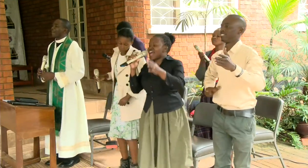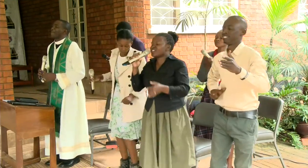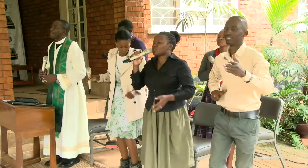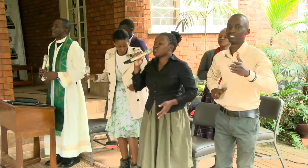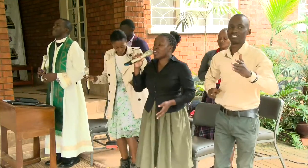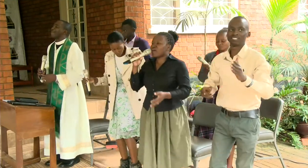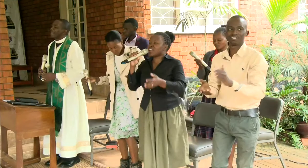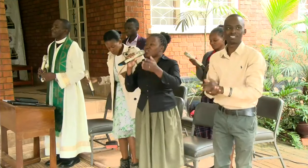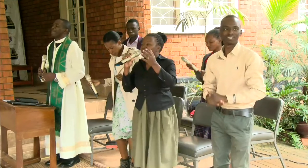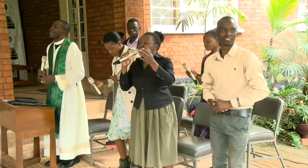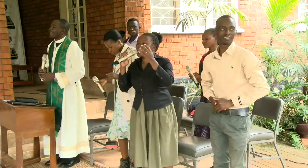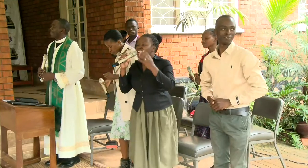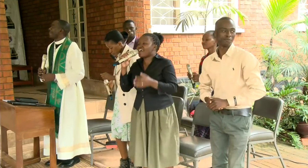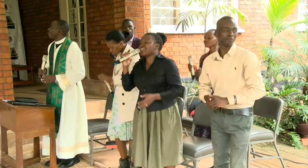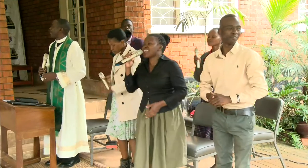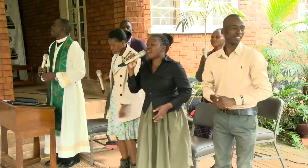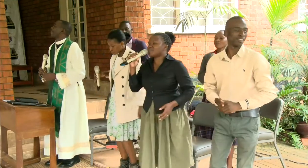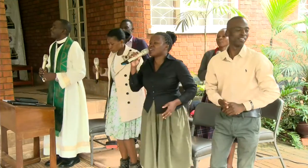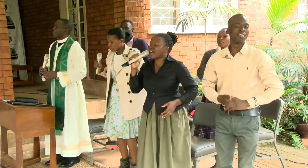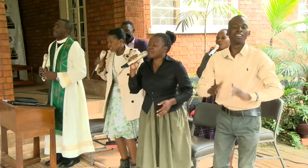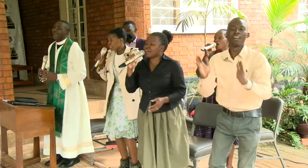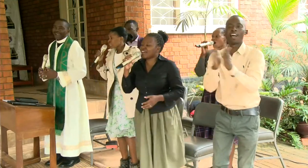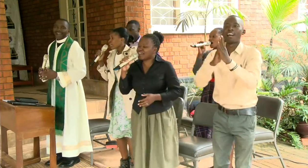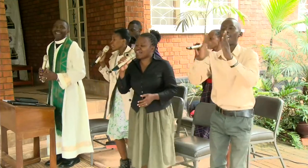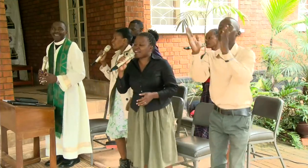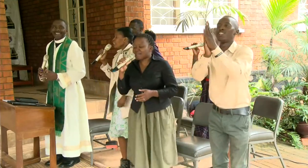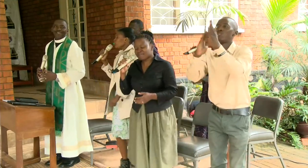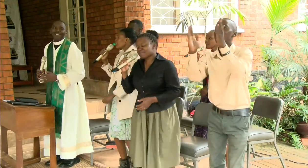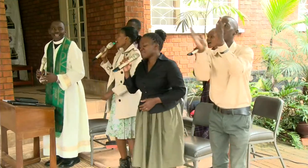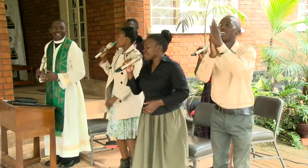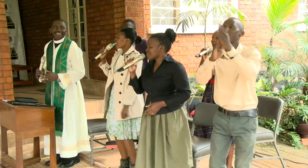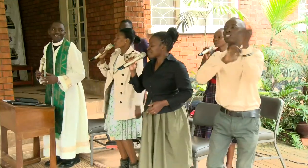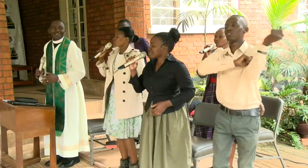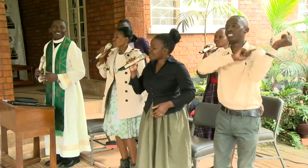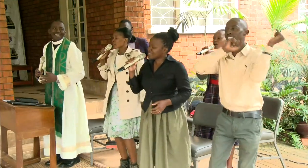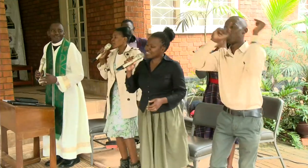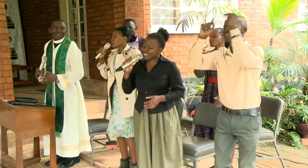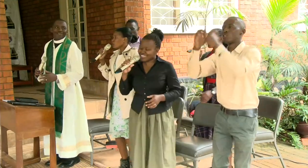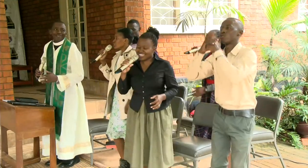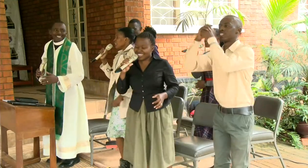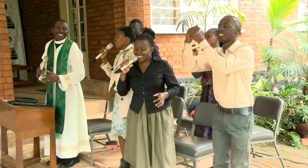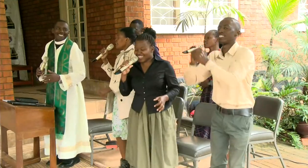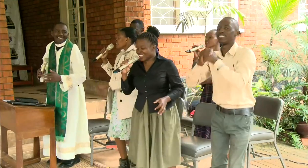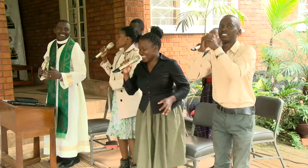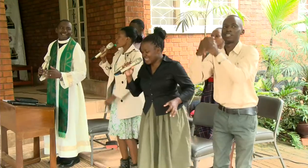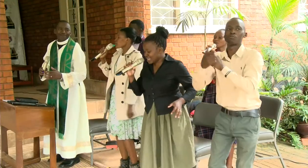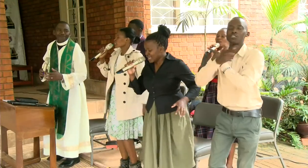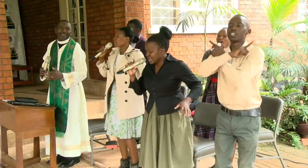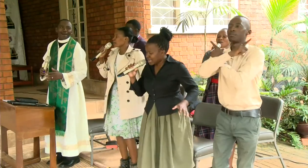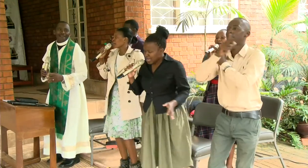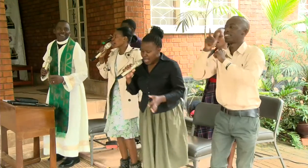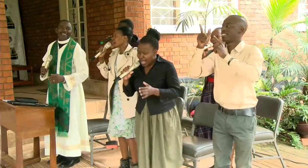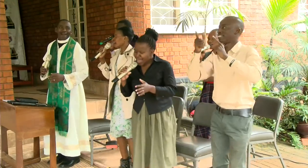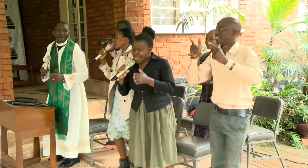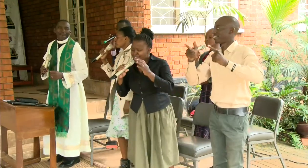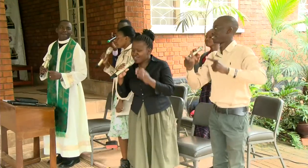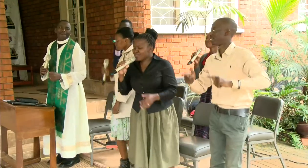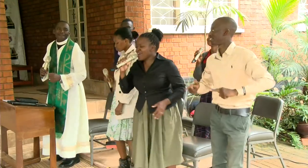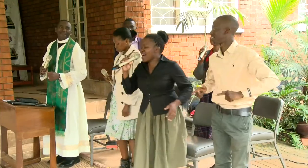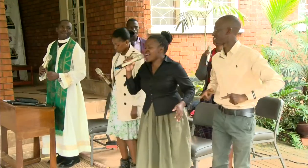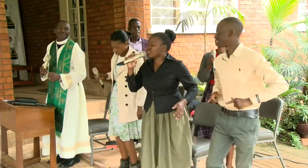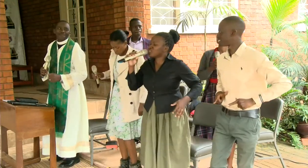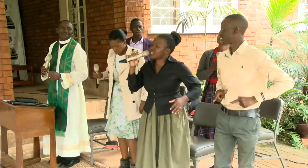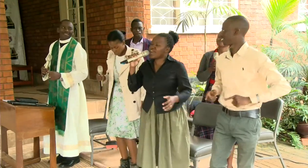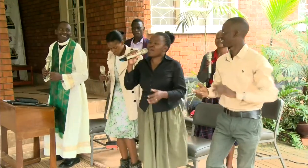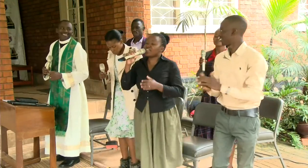Haleluya, tuze wano okutendereza Mukama. Haleluya, tuze wano okutendereza Mukama.